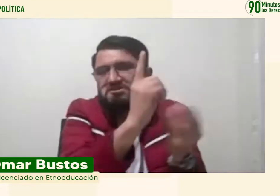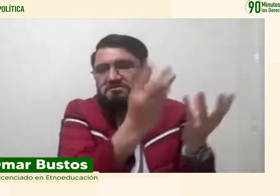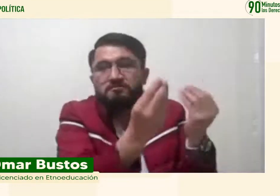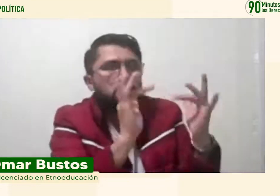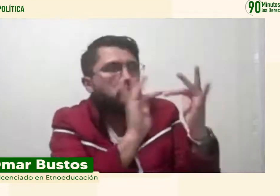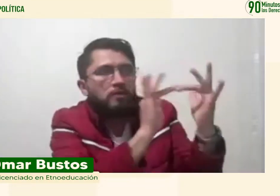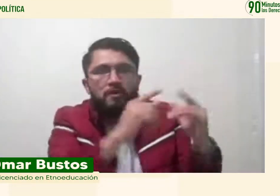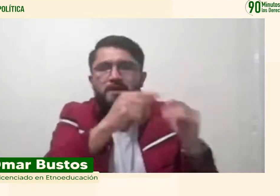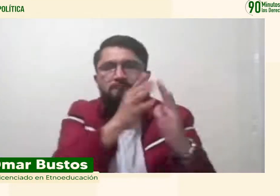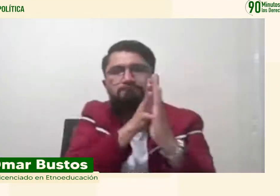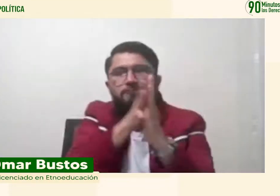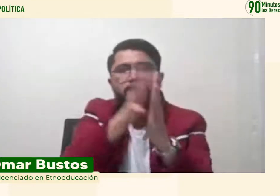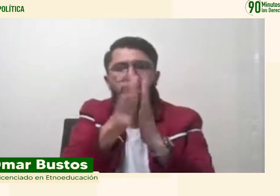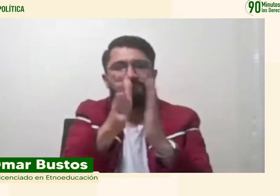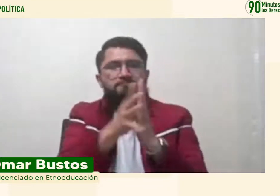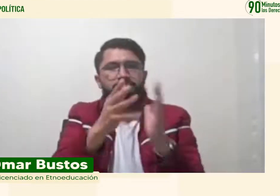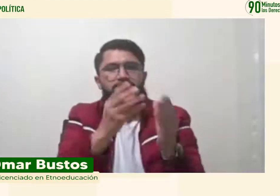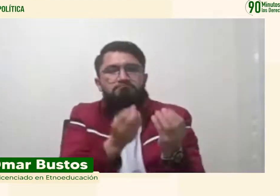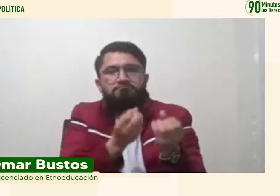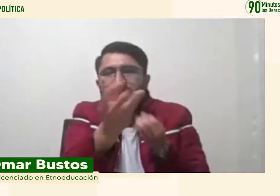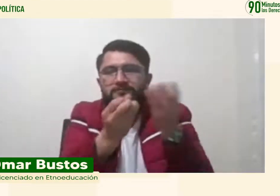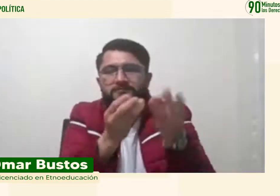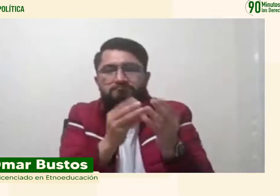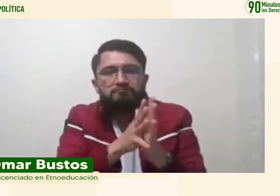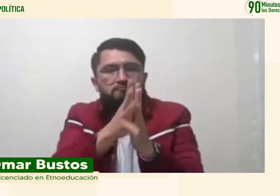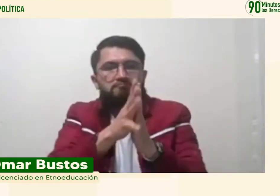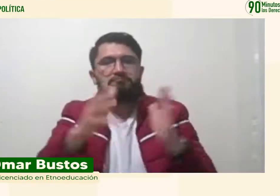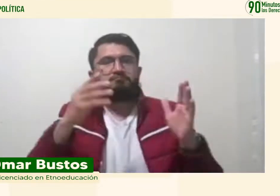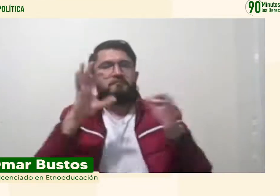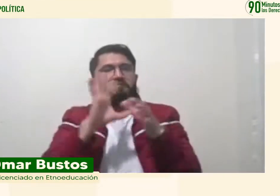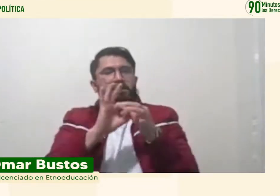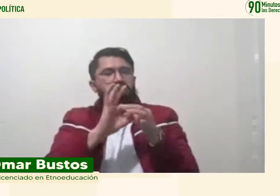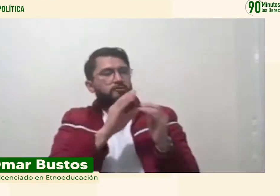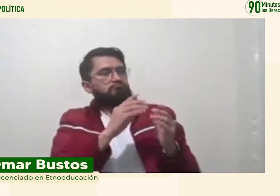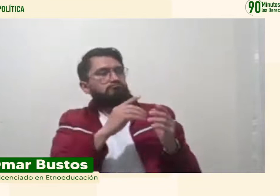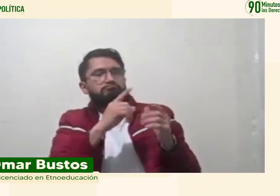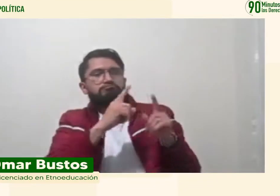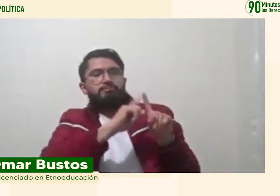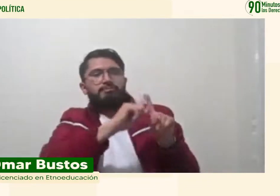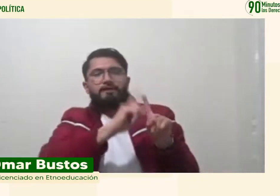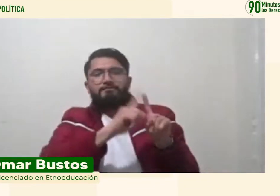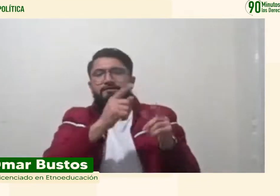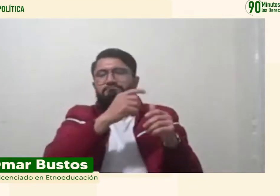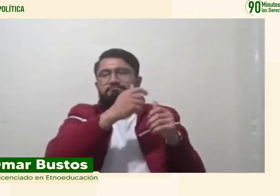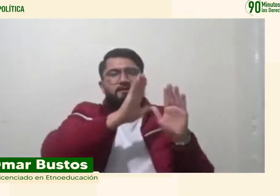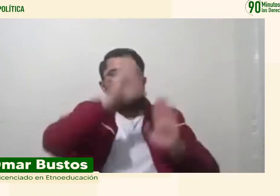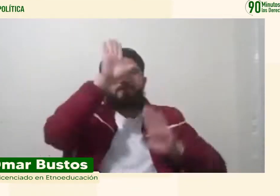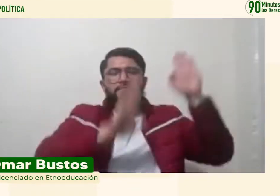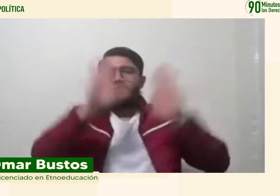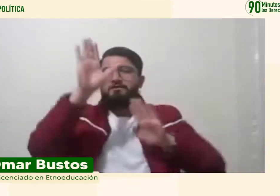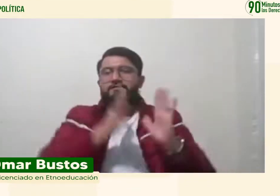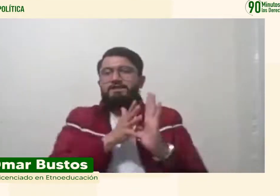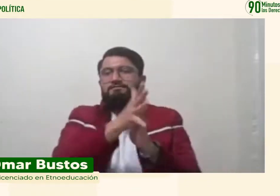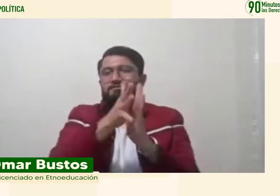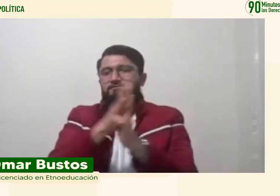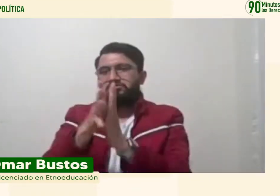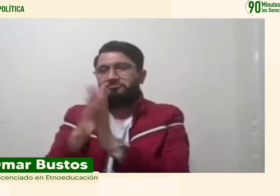políticos el democrático liberal etcétera para que también deben información y que penas cortes pueda